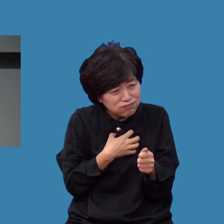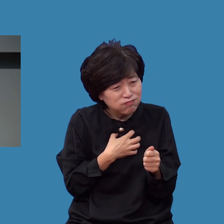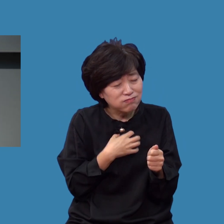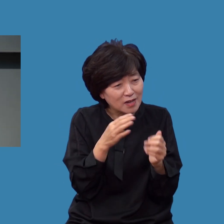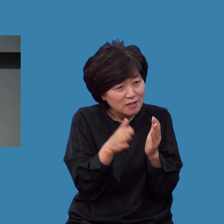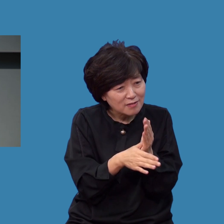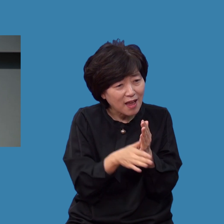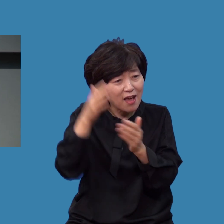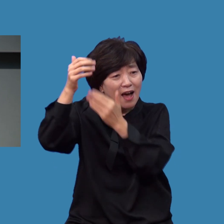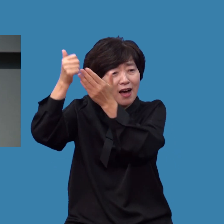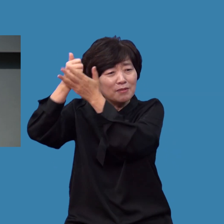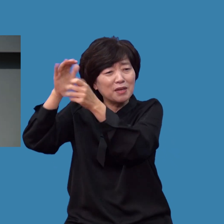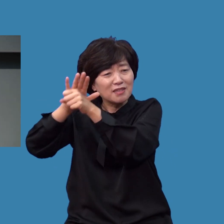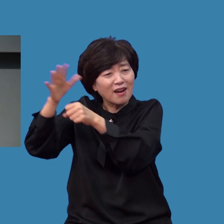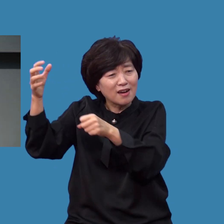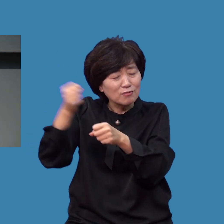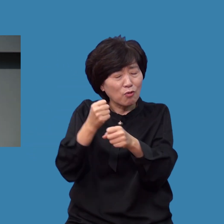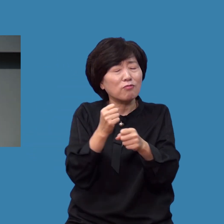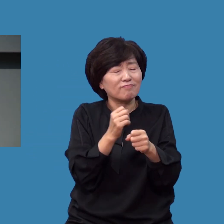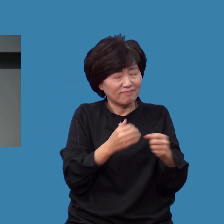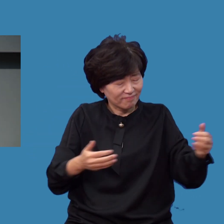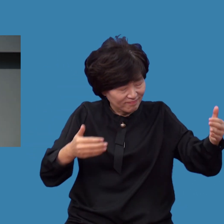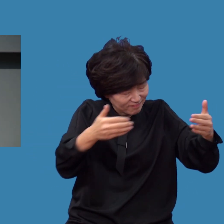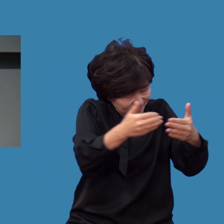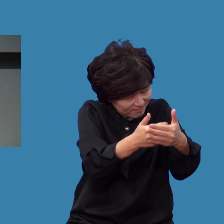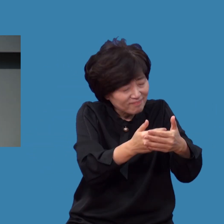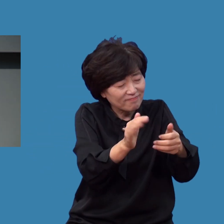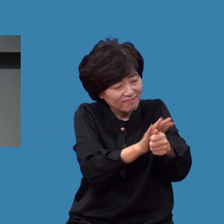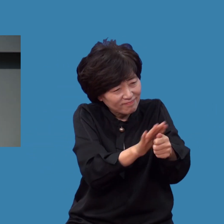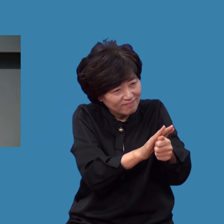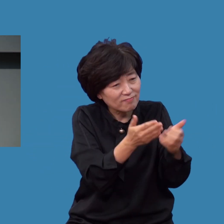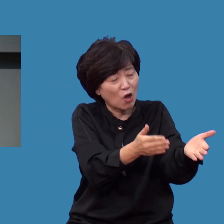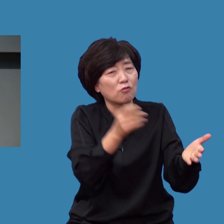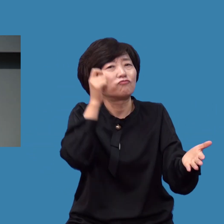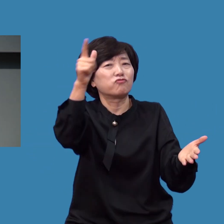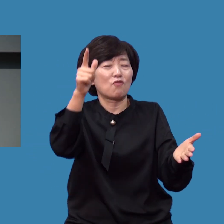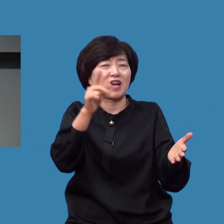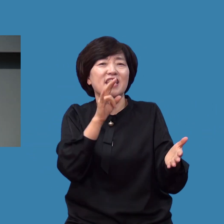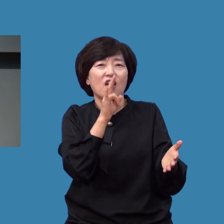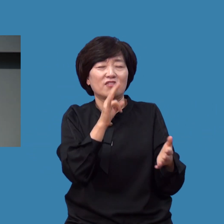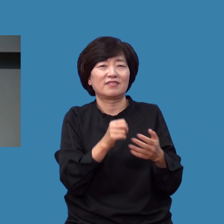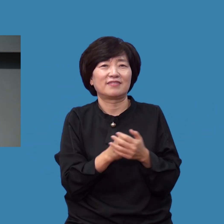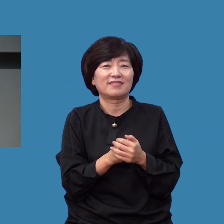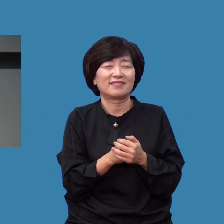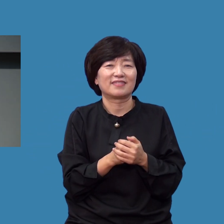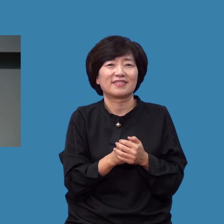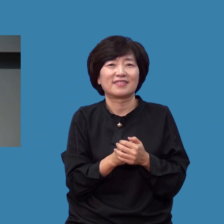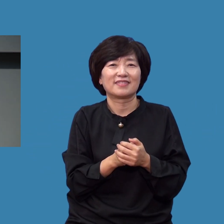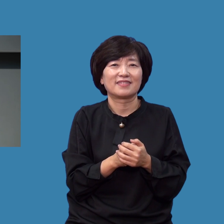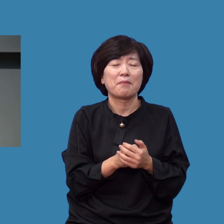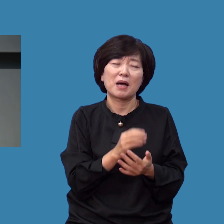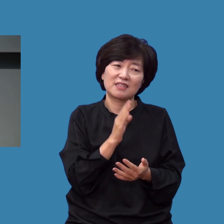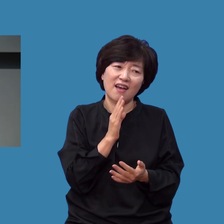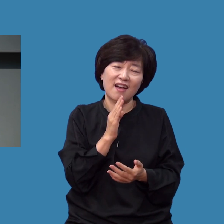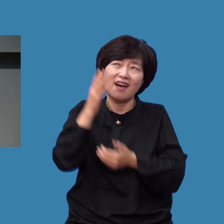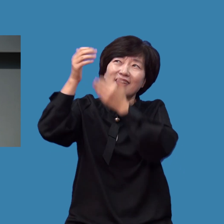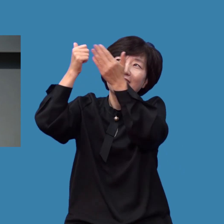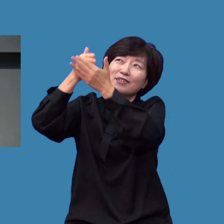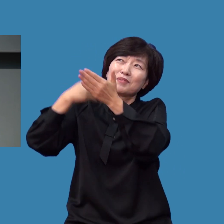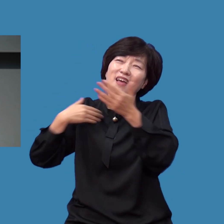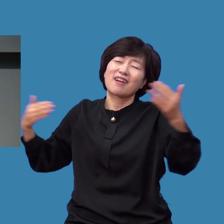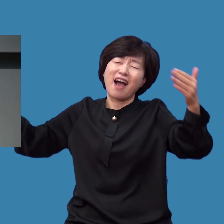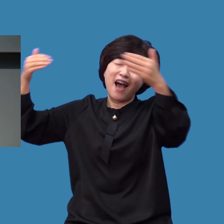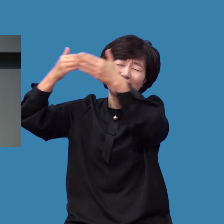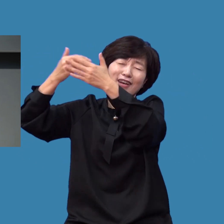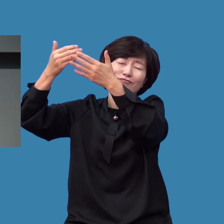때 하나님의 사랑을 가지고 꼭 안아줬다. 훌륭한 예언이야, 훌륭한 예언. 그걸 통해서 맞아, 하나님이 나를 이렇게 안고